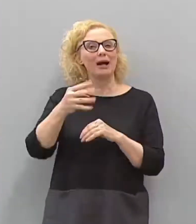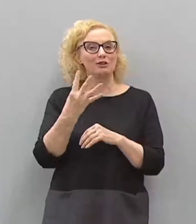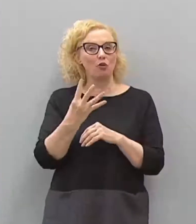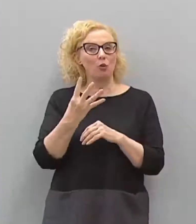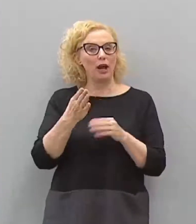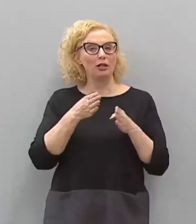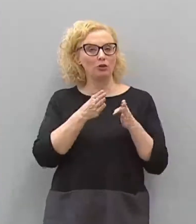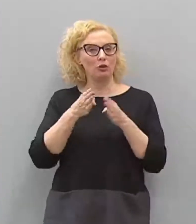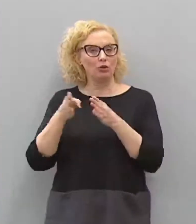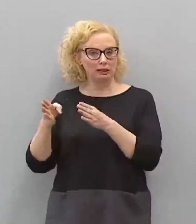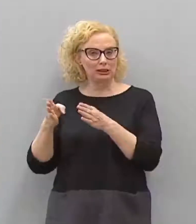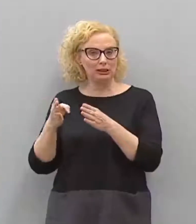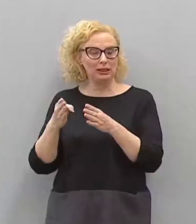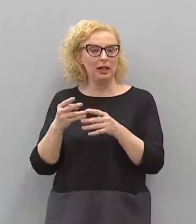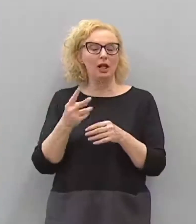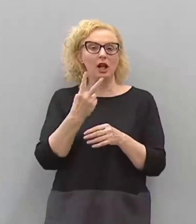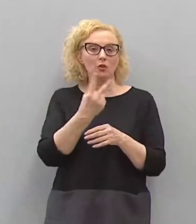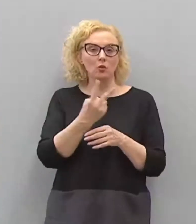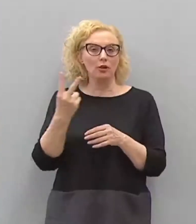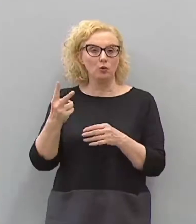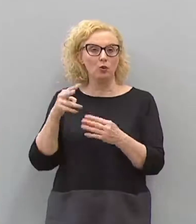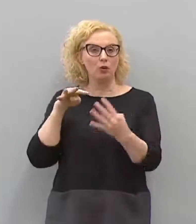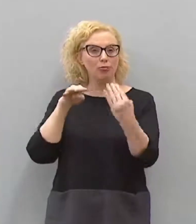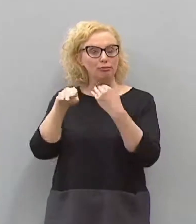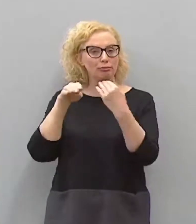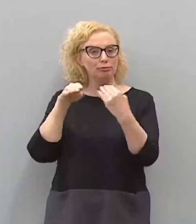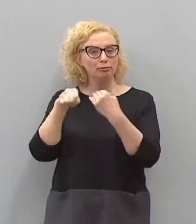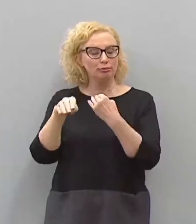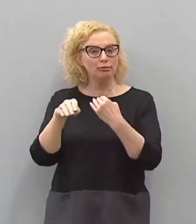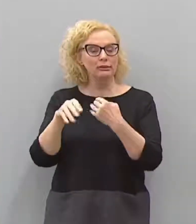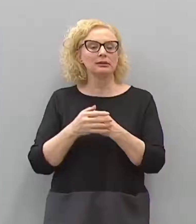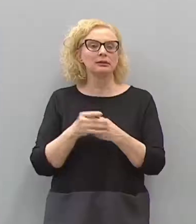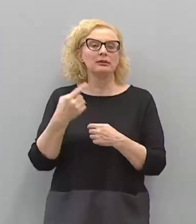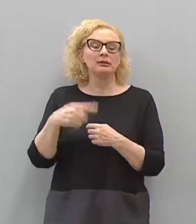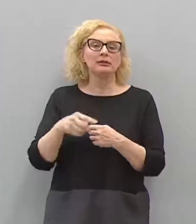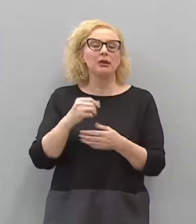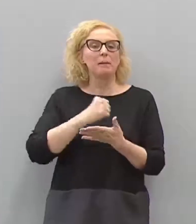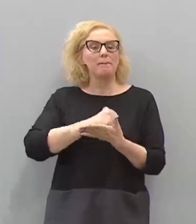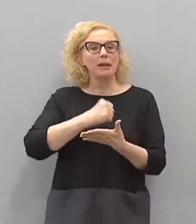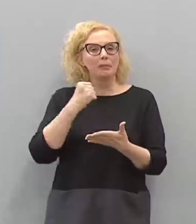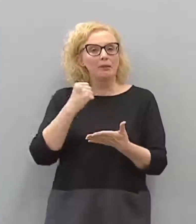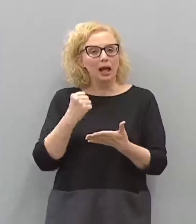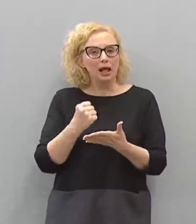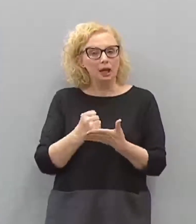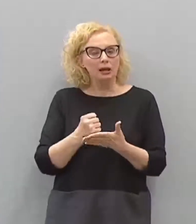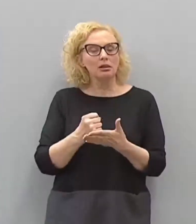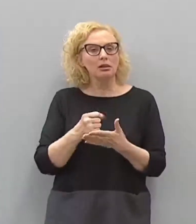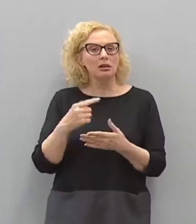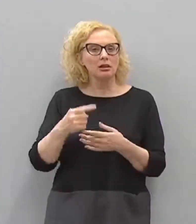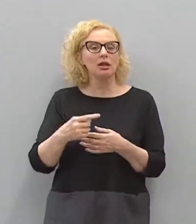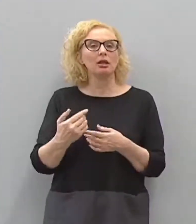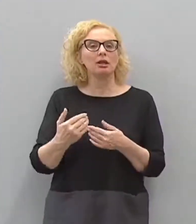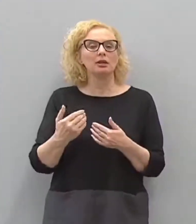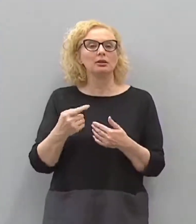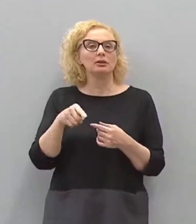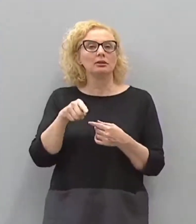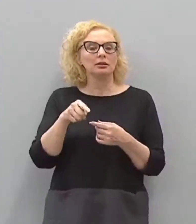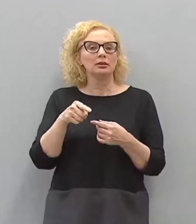quindi due corsie per ogni senso di marcia e questo consentirà appunto di migliorare in maniera importante